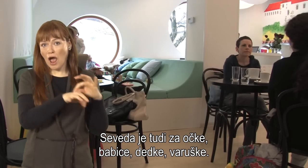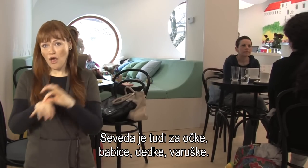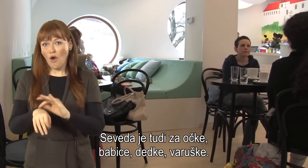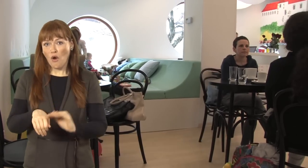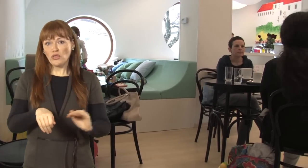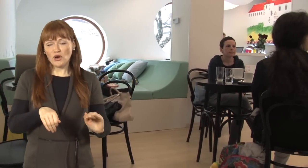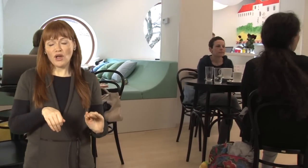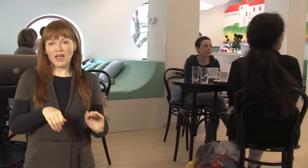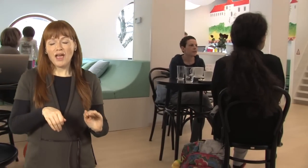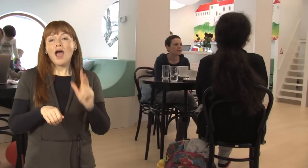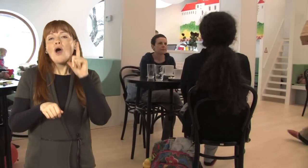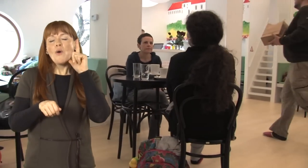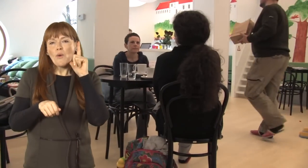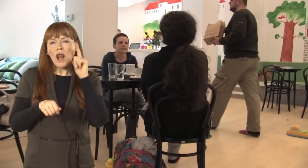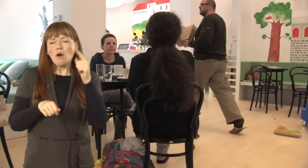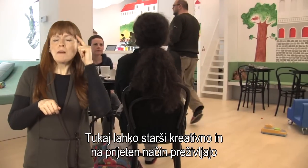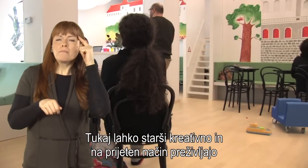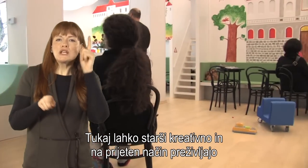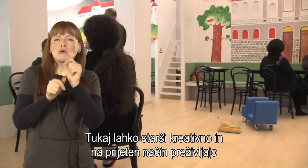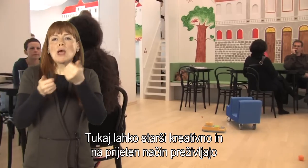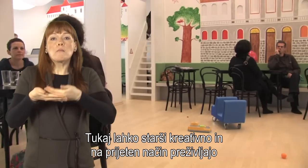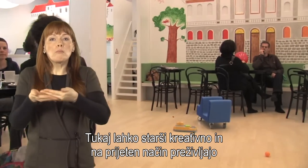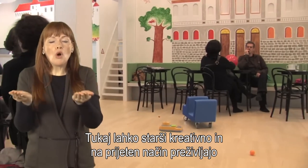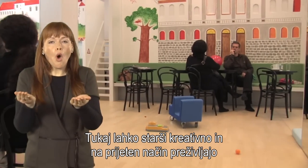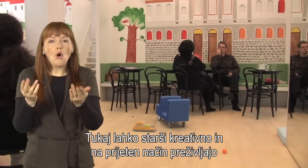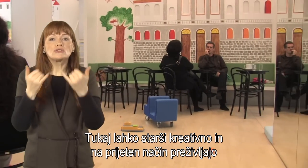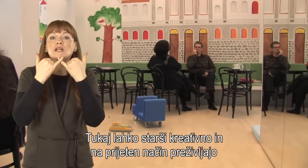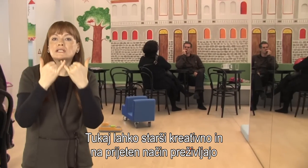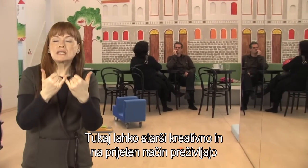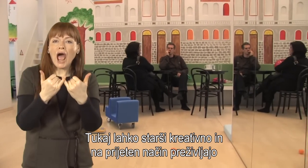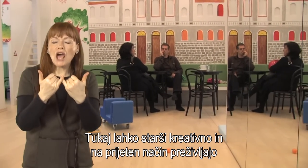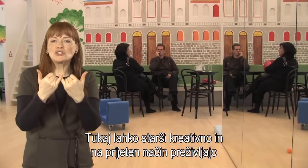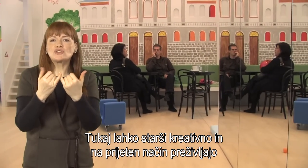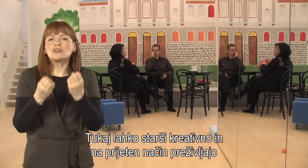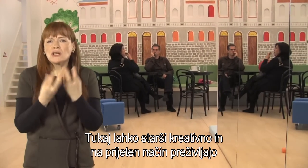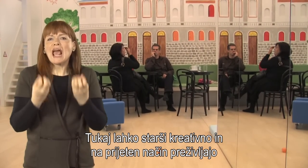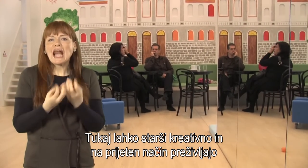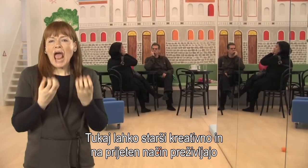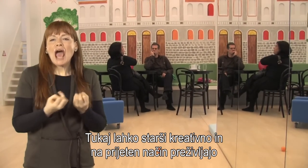svojimi otroki. Ampak v glavnem to je zamišljeno kot en prostor, kjer se starši